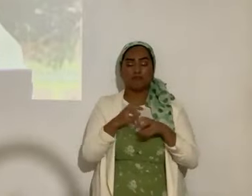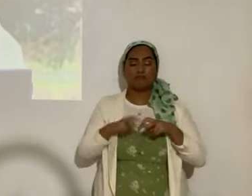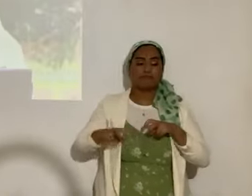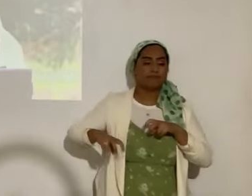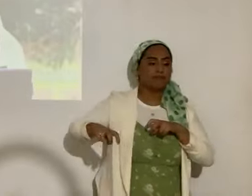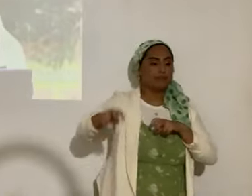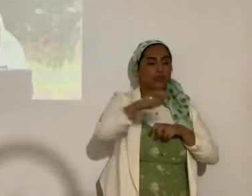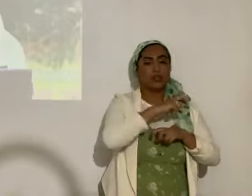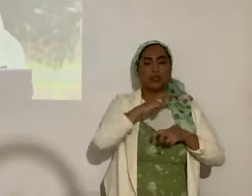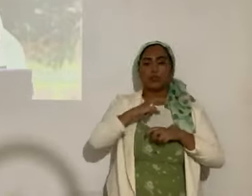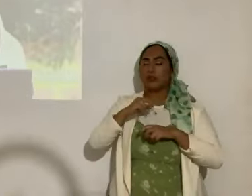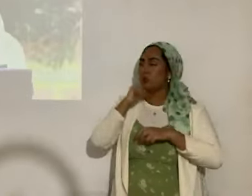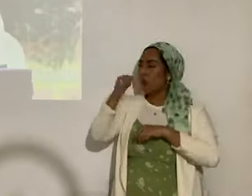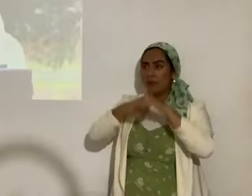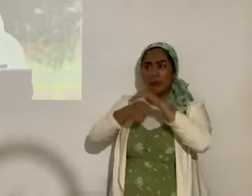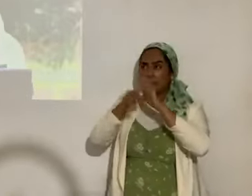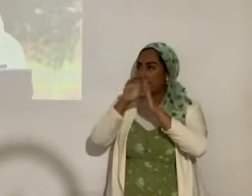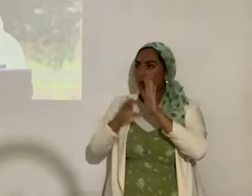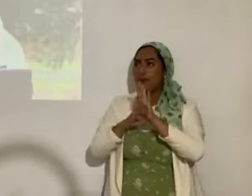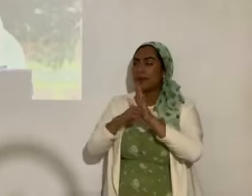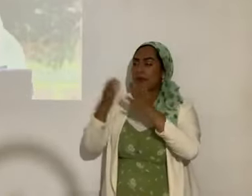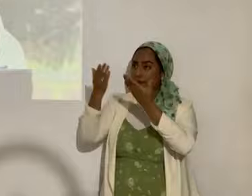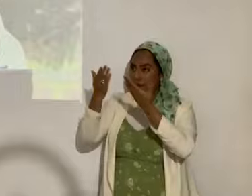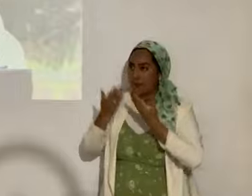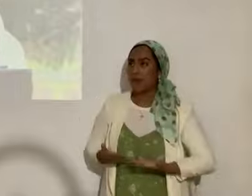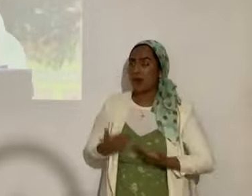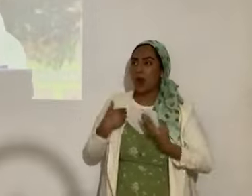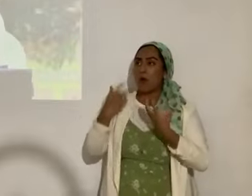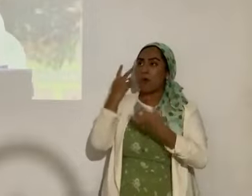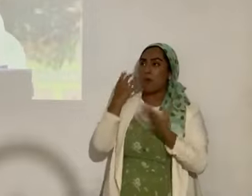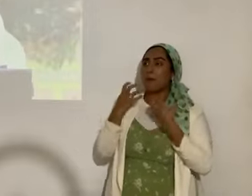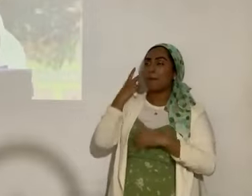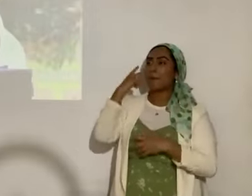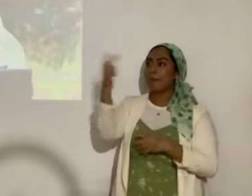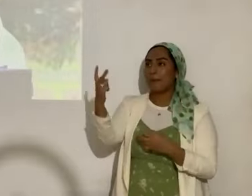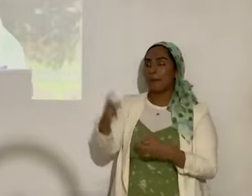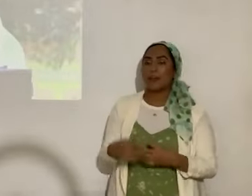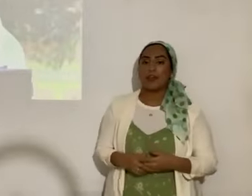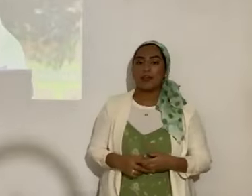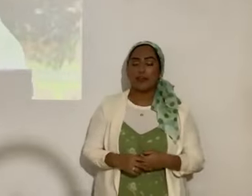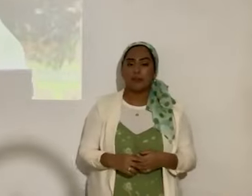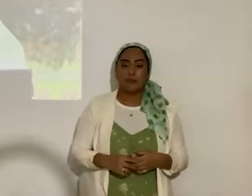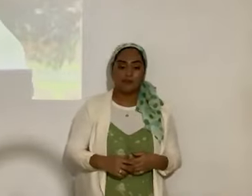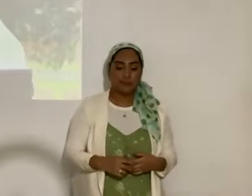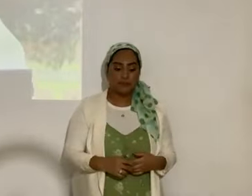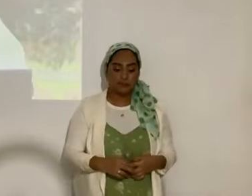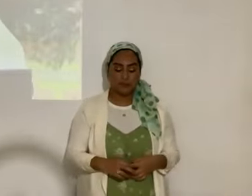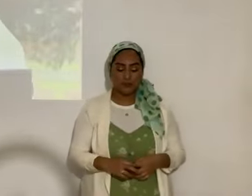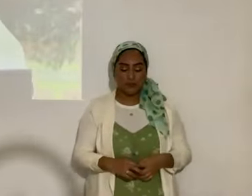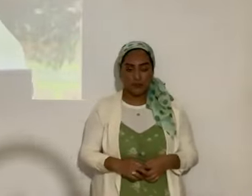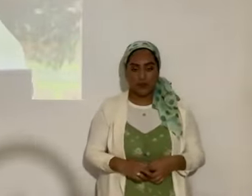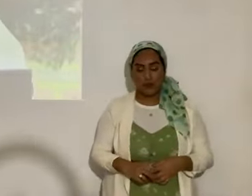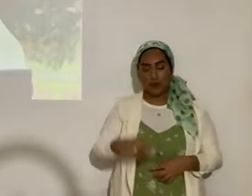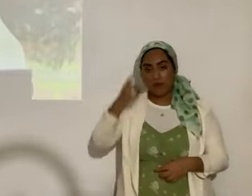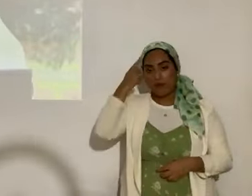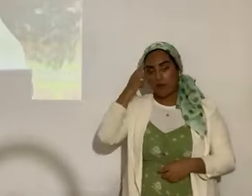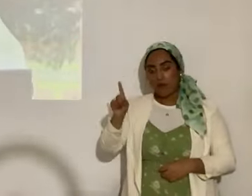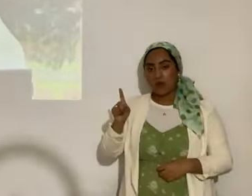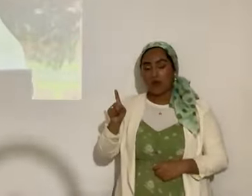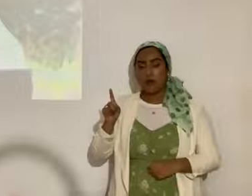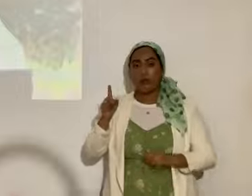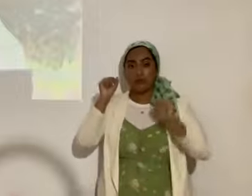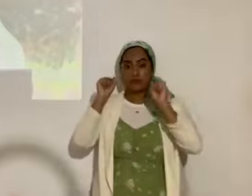lo encubras de mitos mandamientos o Elohim Permíteme verlos para así